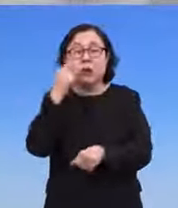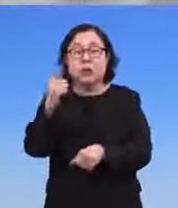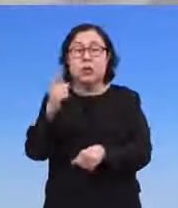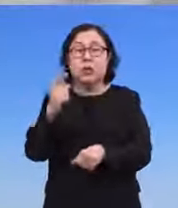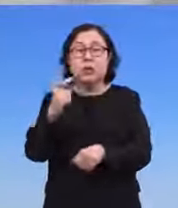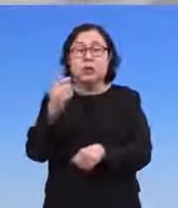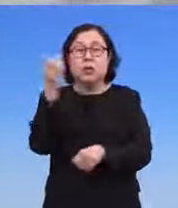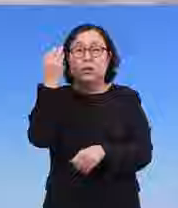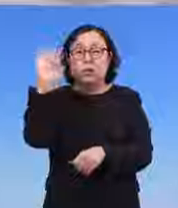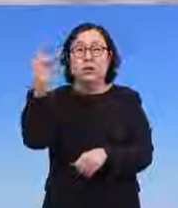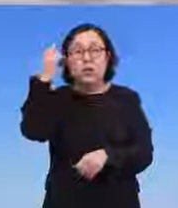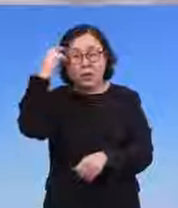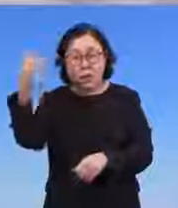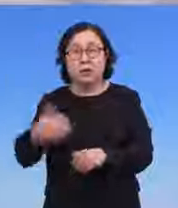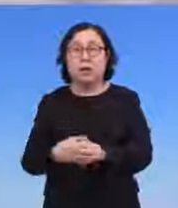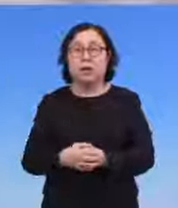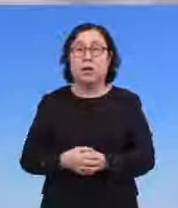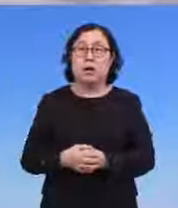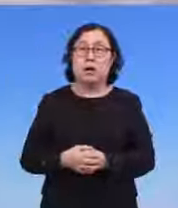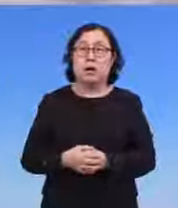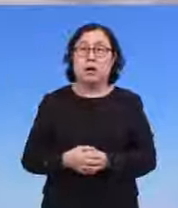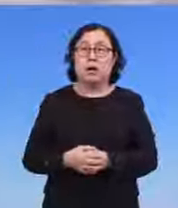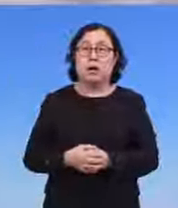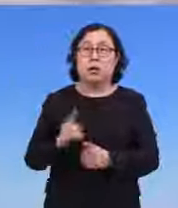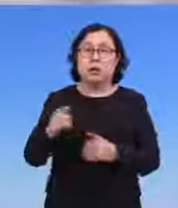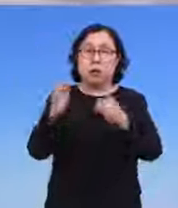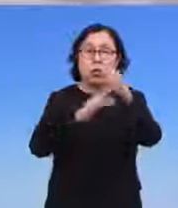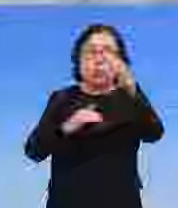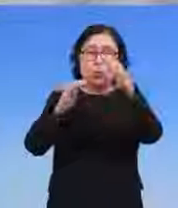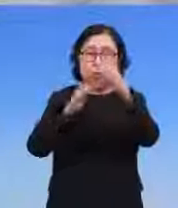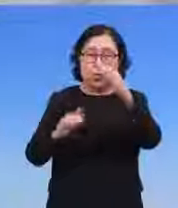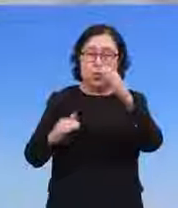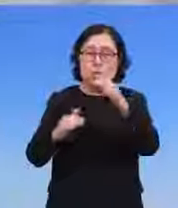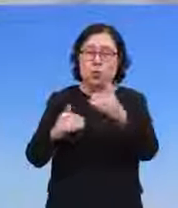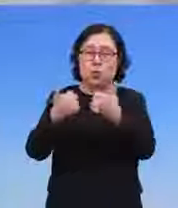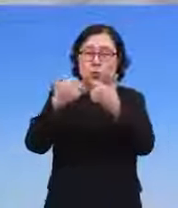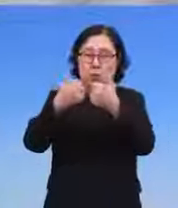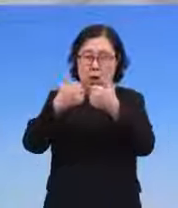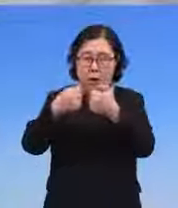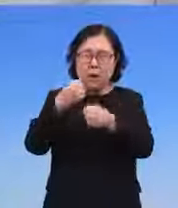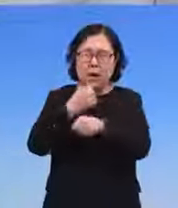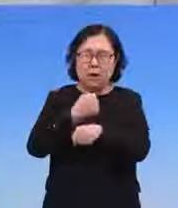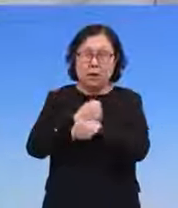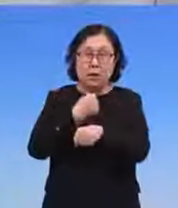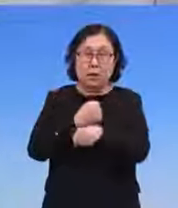주일 날 공동의회를 가졌는데 마음이 복잡했습니다.